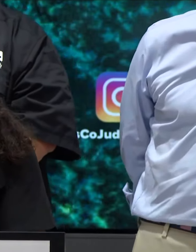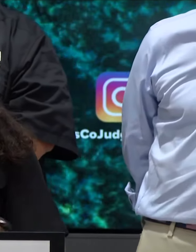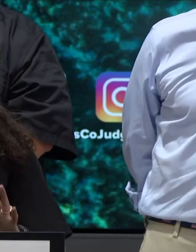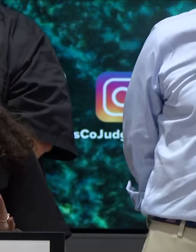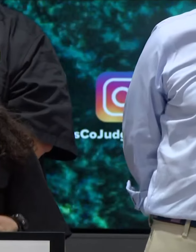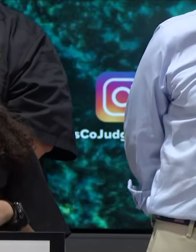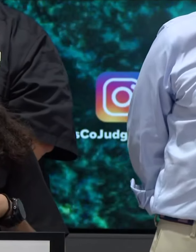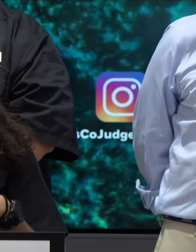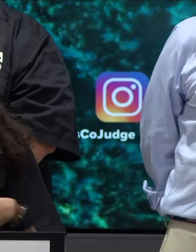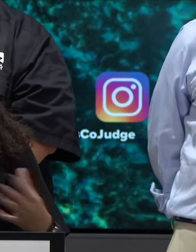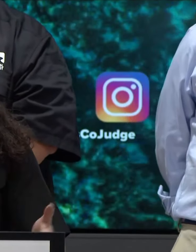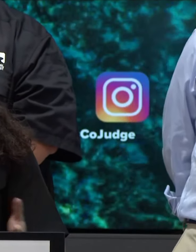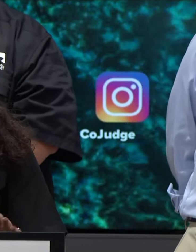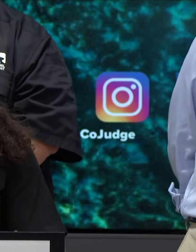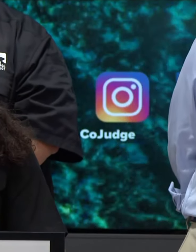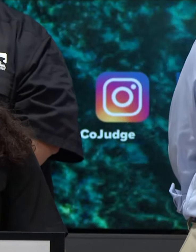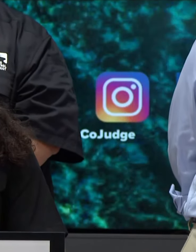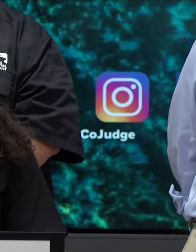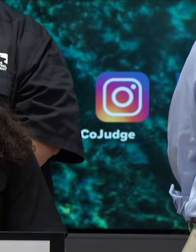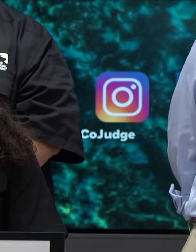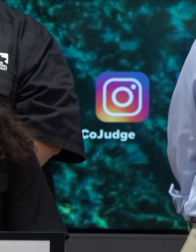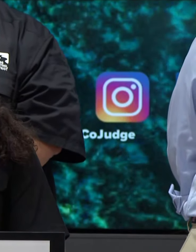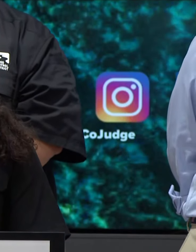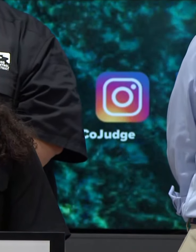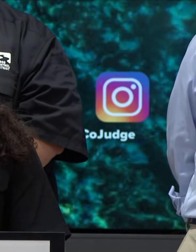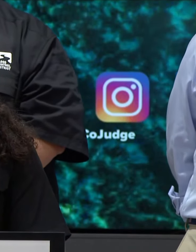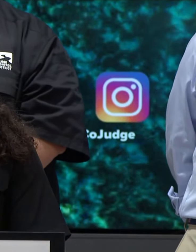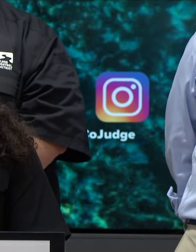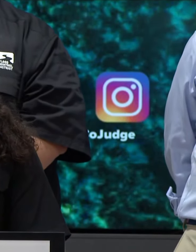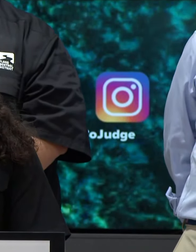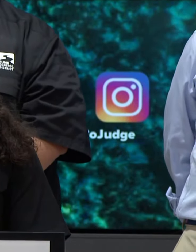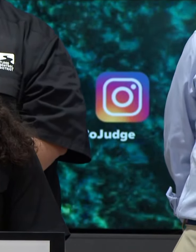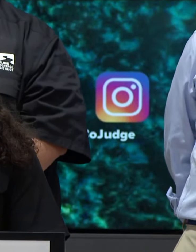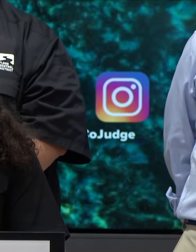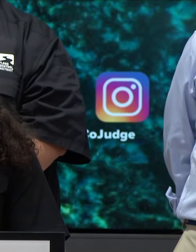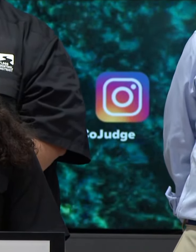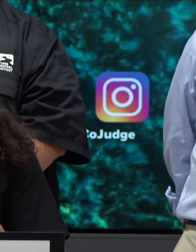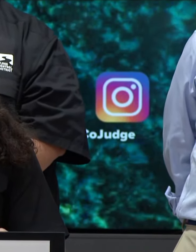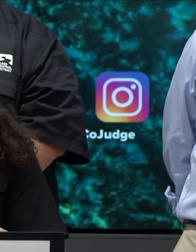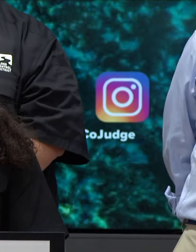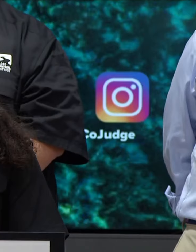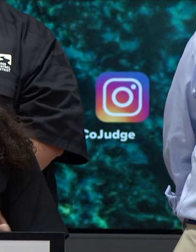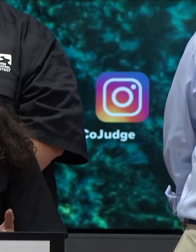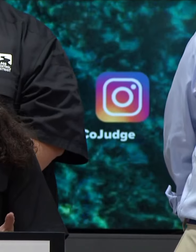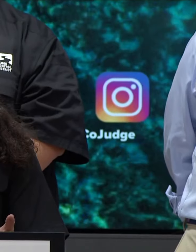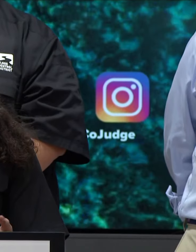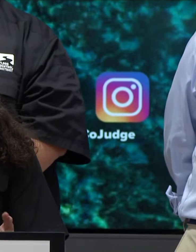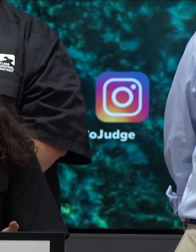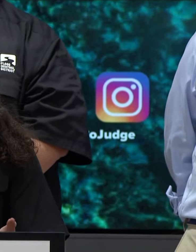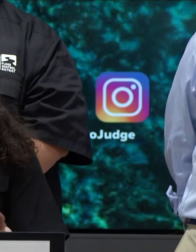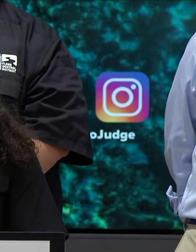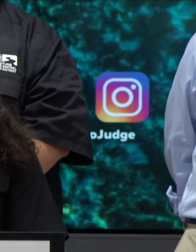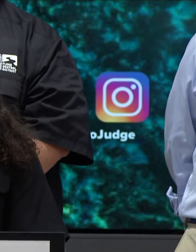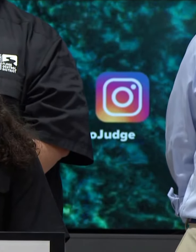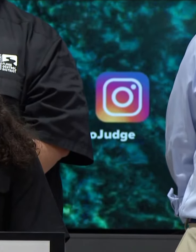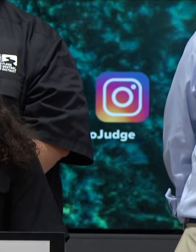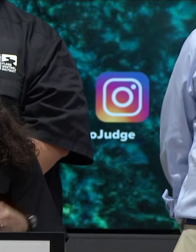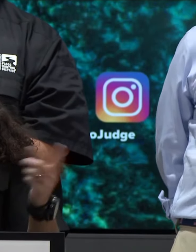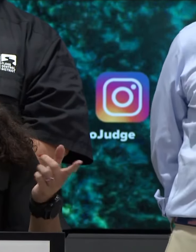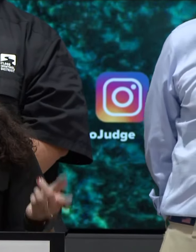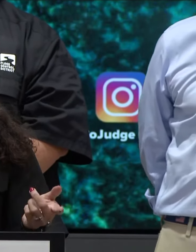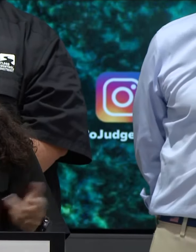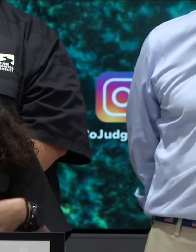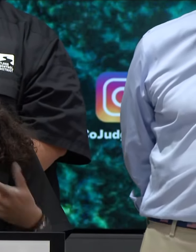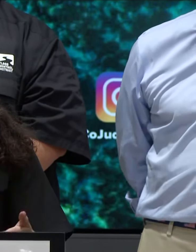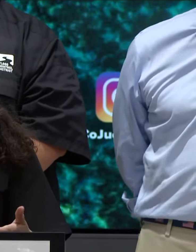me dolía todo, no me podía levantar del sillón, me sentía mareada. Resulta que me deshidraté por montar bicicleta